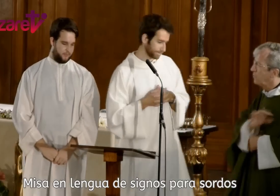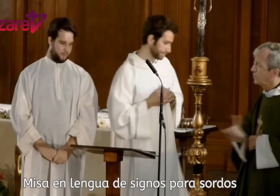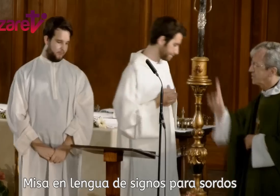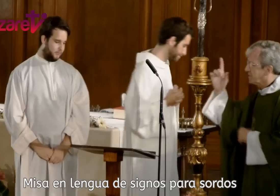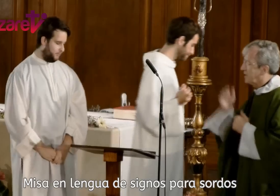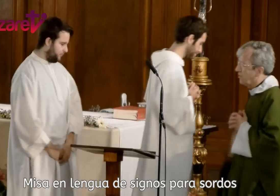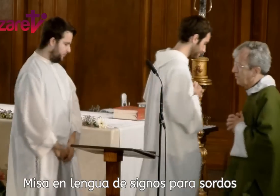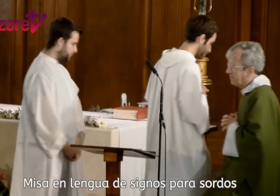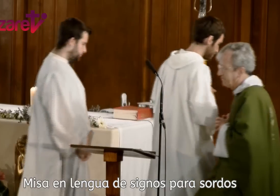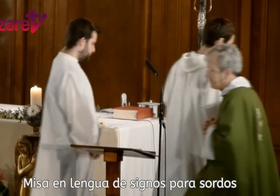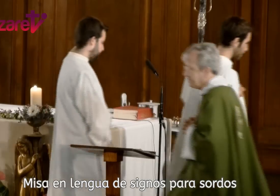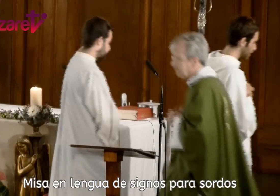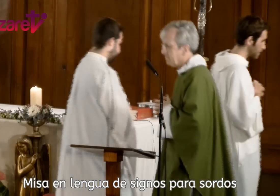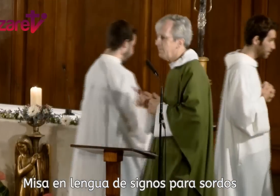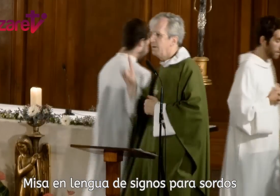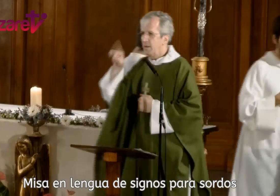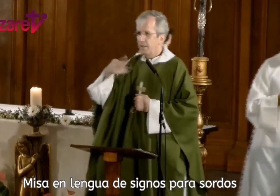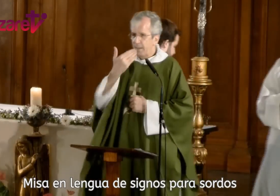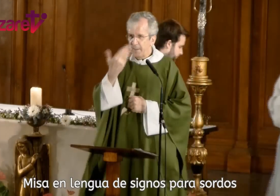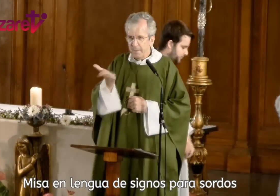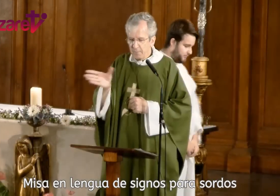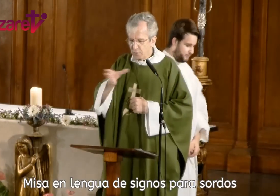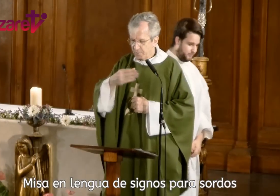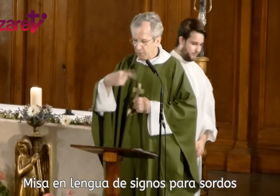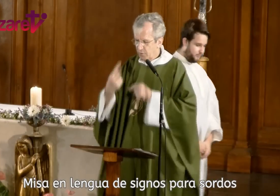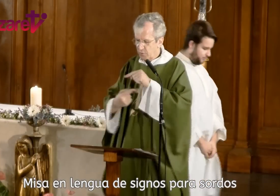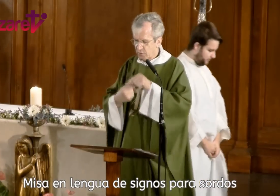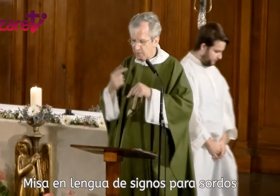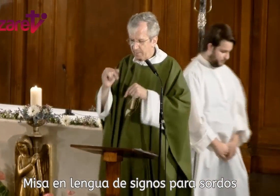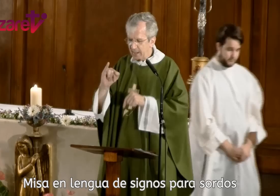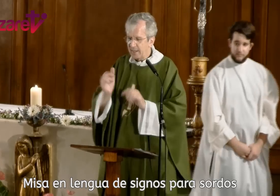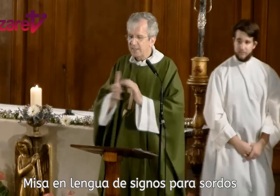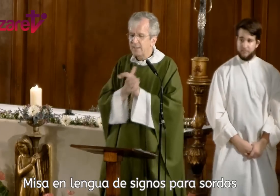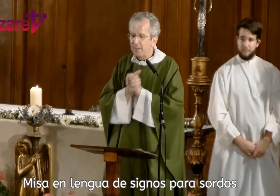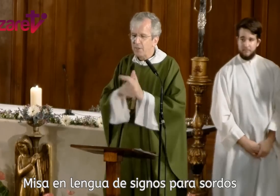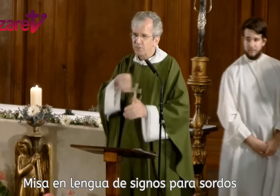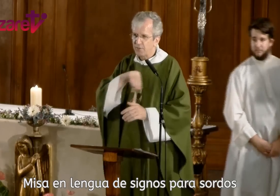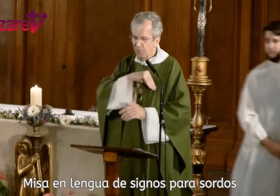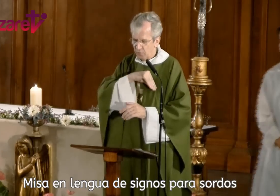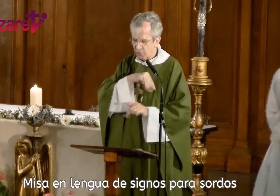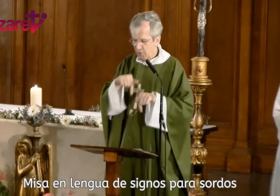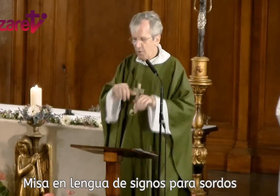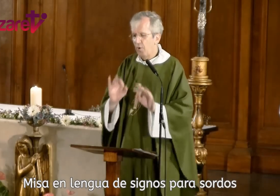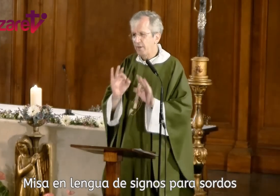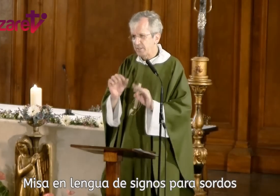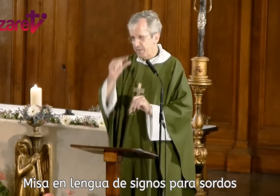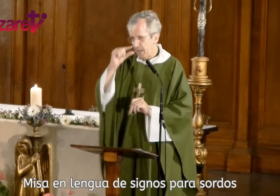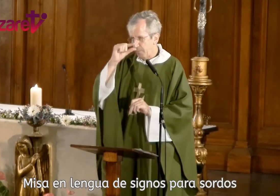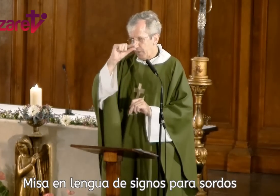pedimos, Señor. También pedimos por todos nuestros familiares y amigos difuntos, hoy en especial por